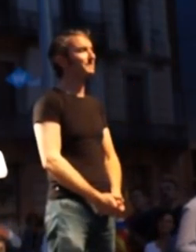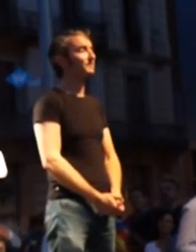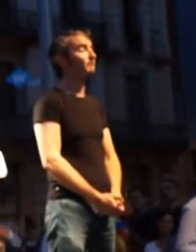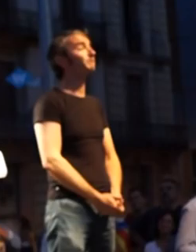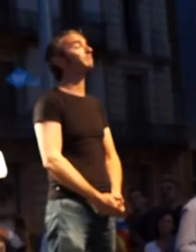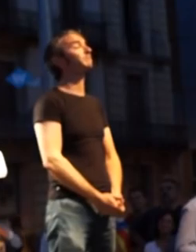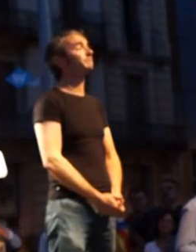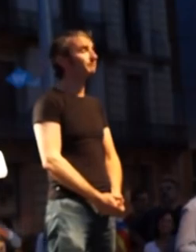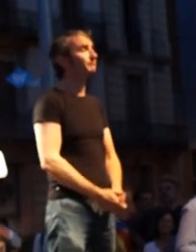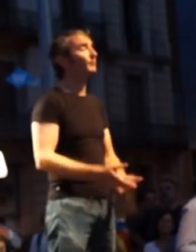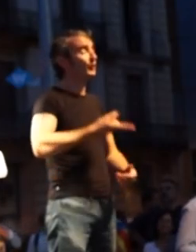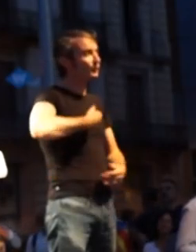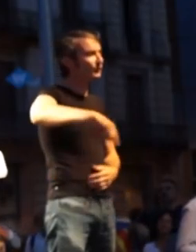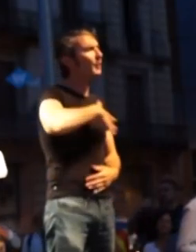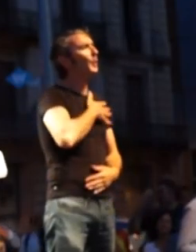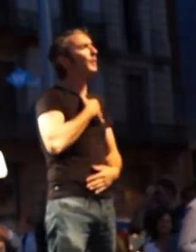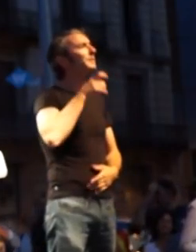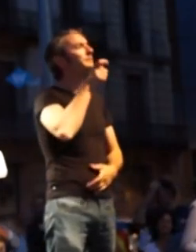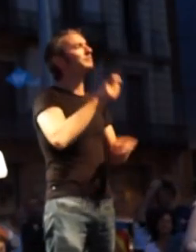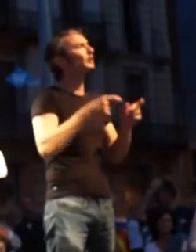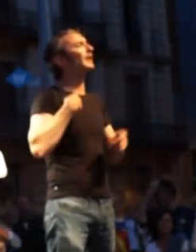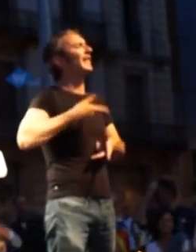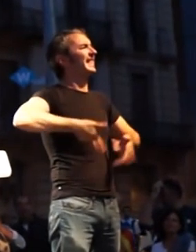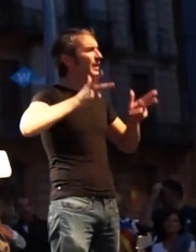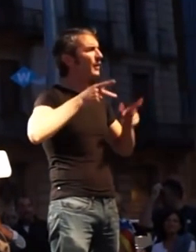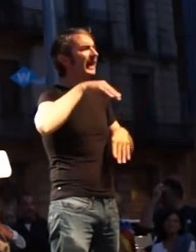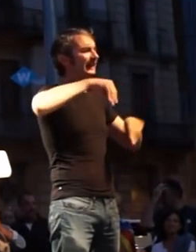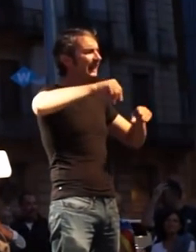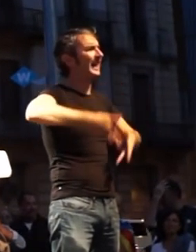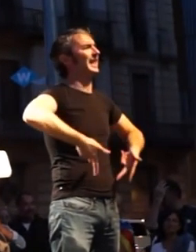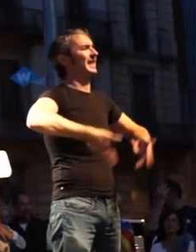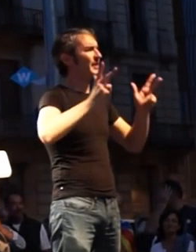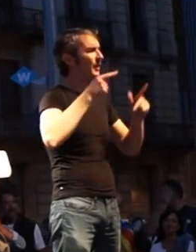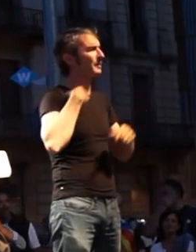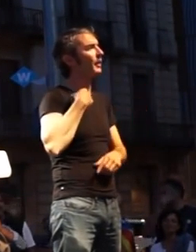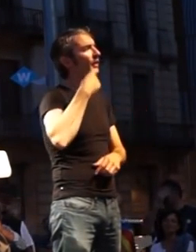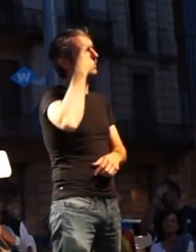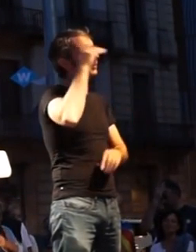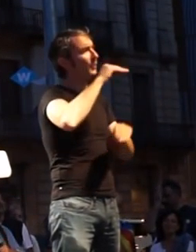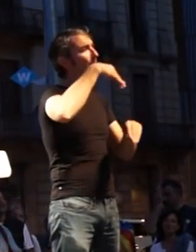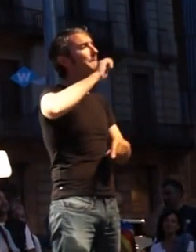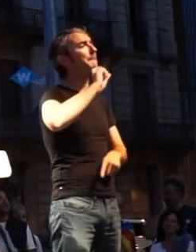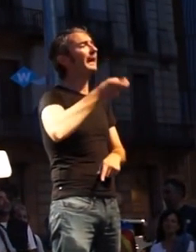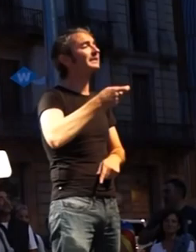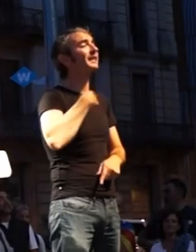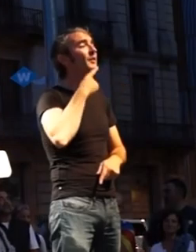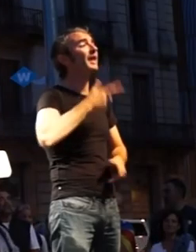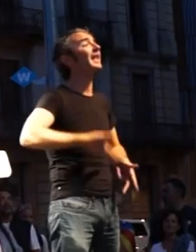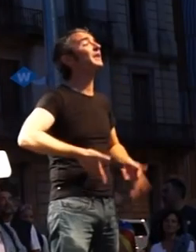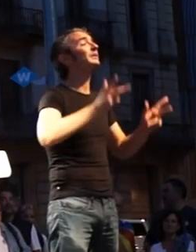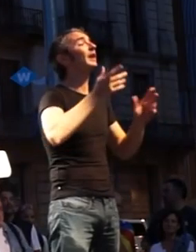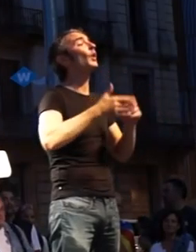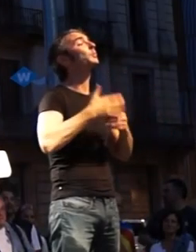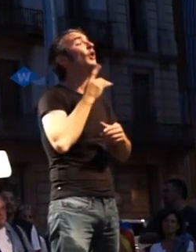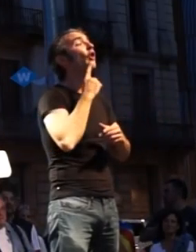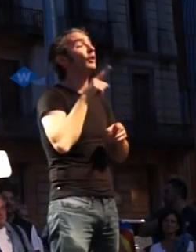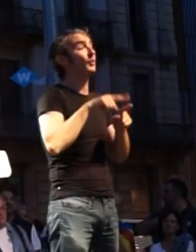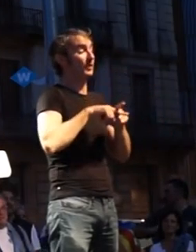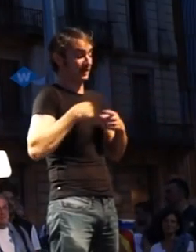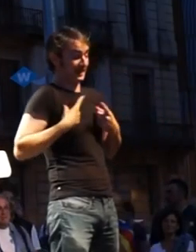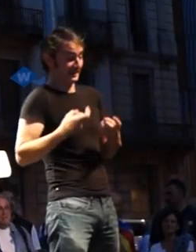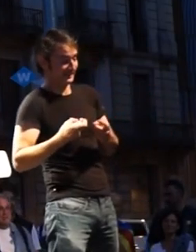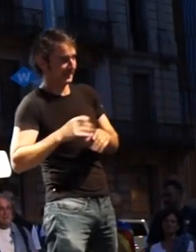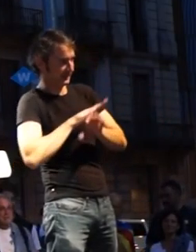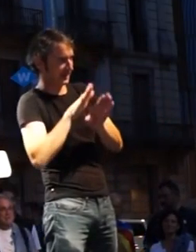Per tant, volem ser persones lliures en una terra lliure, però aquí toca recordar Marx quan diu que la llibertat comença allà on acaba la